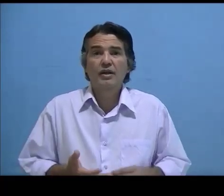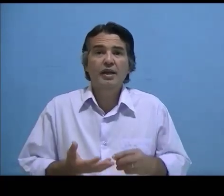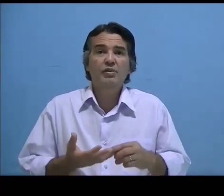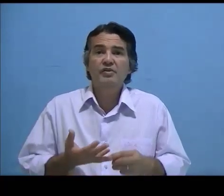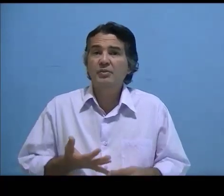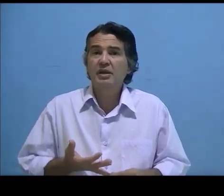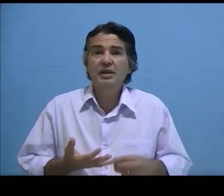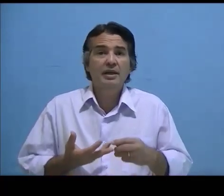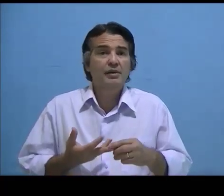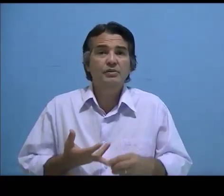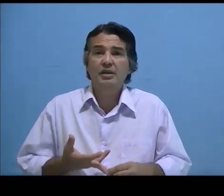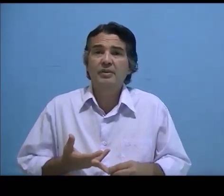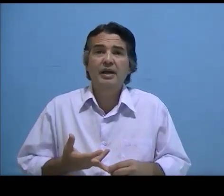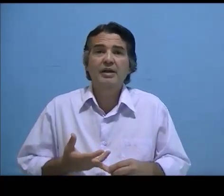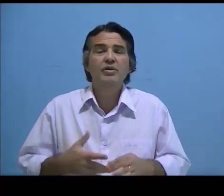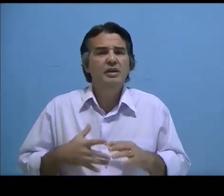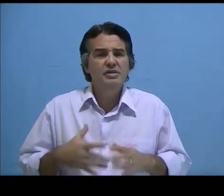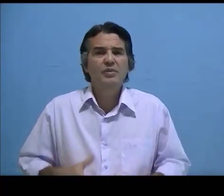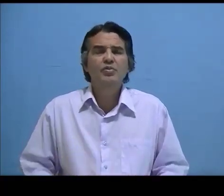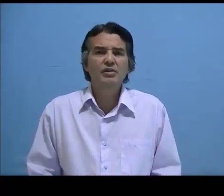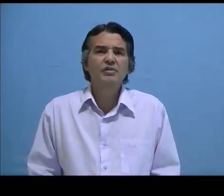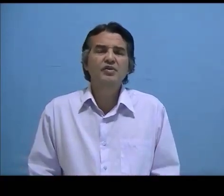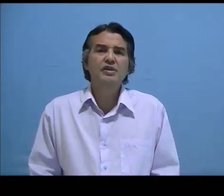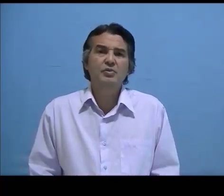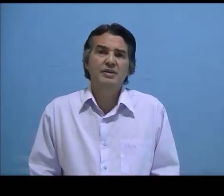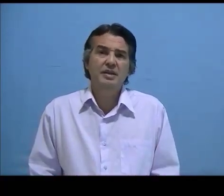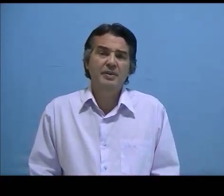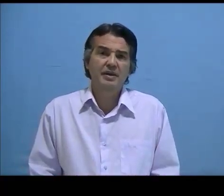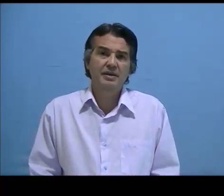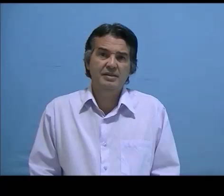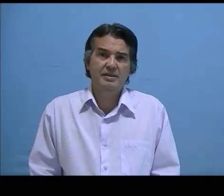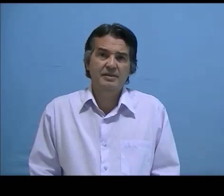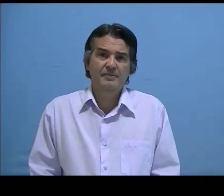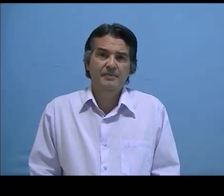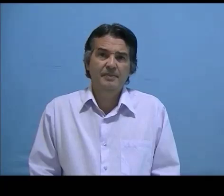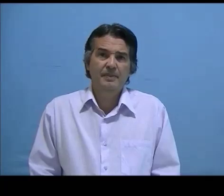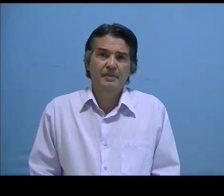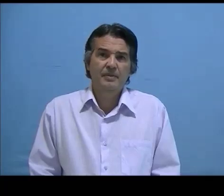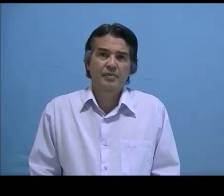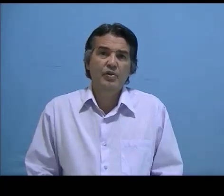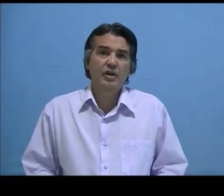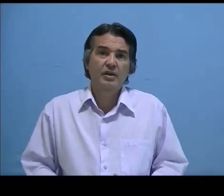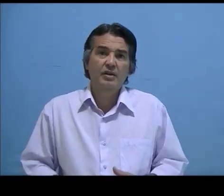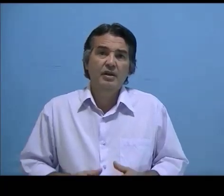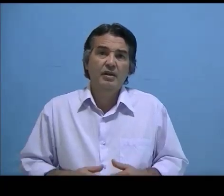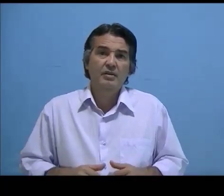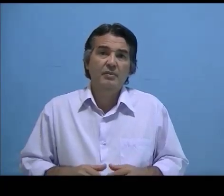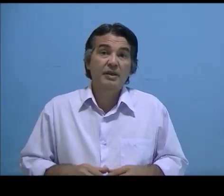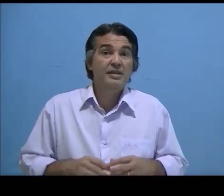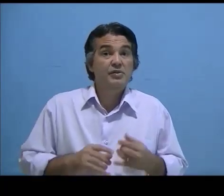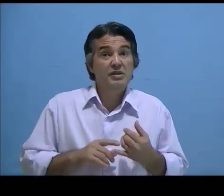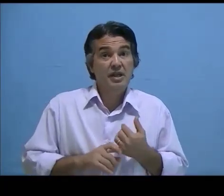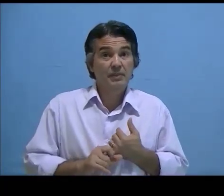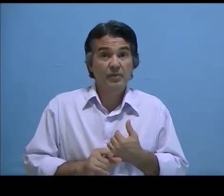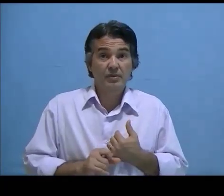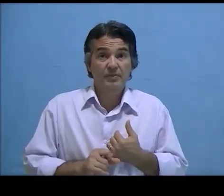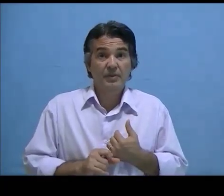quer com a família, quer com o trabalho. Isso é muito difícil passar para eles. Por quê? Preciso exemplo,